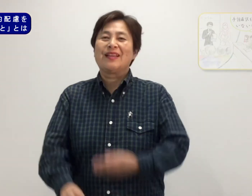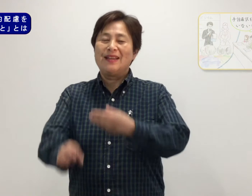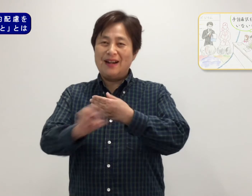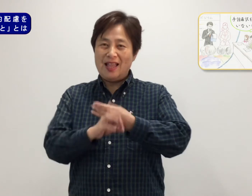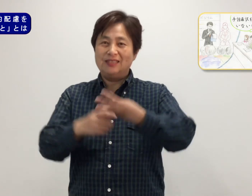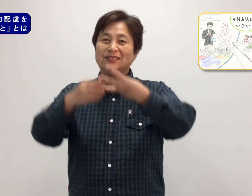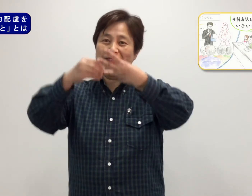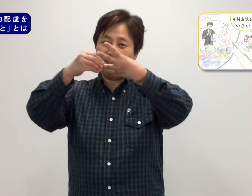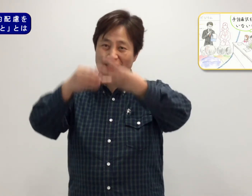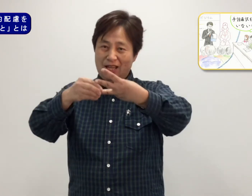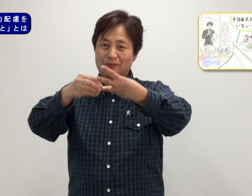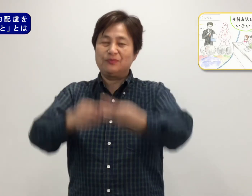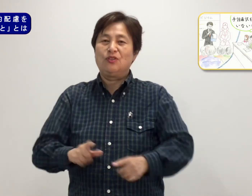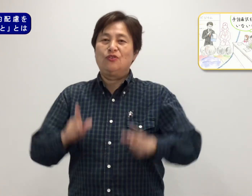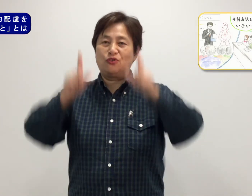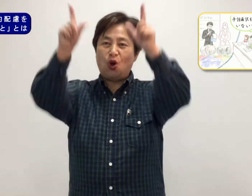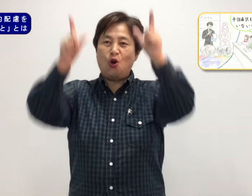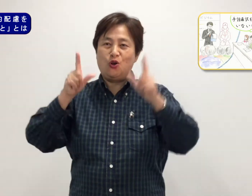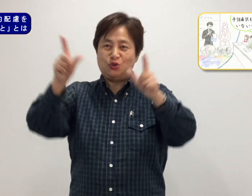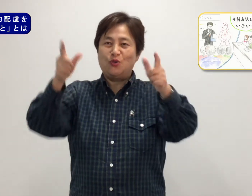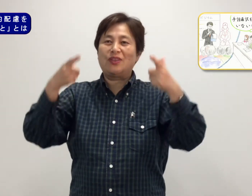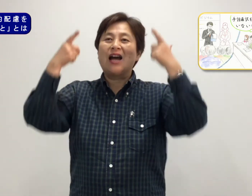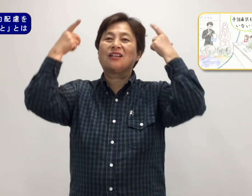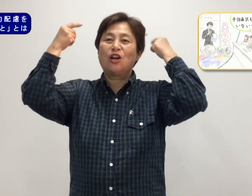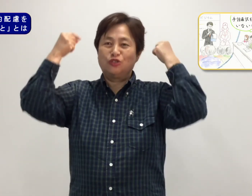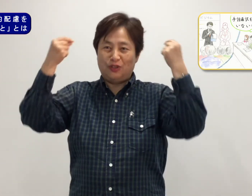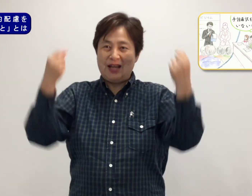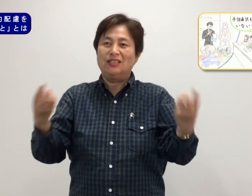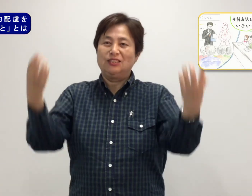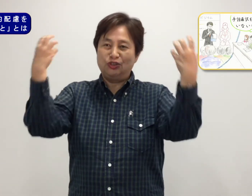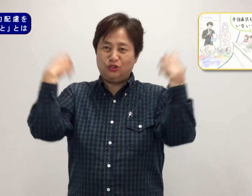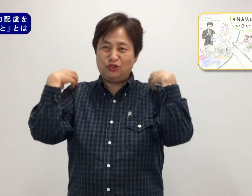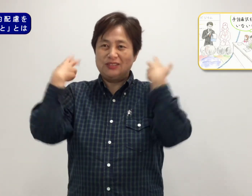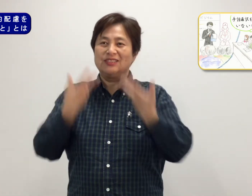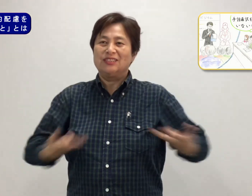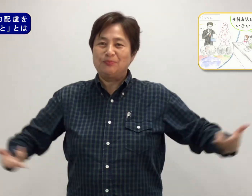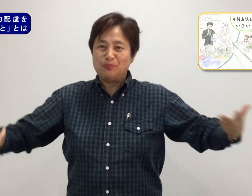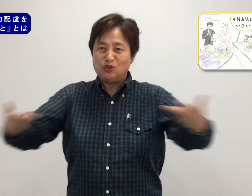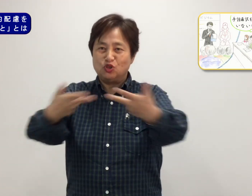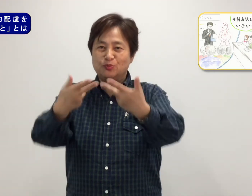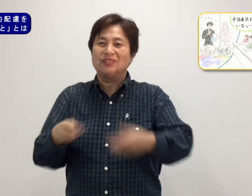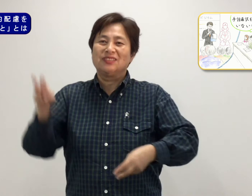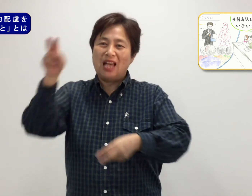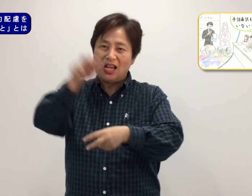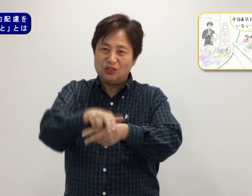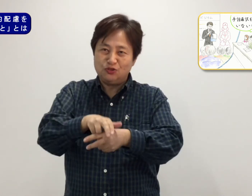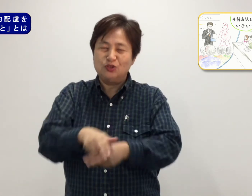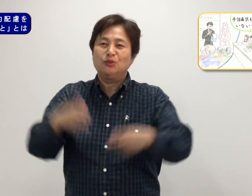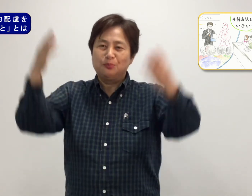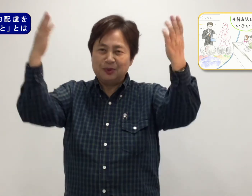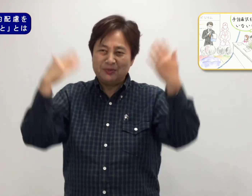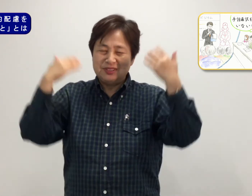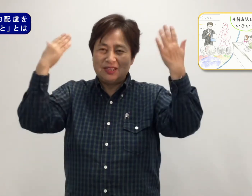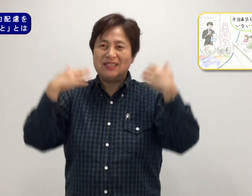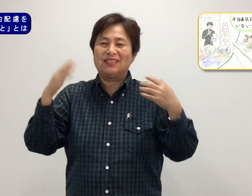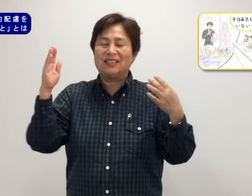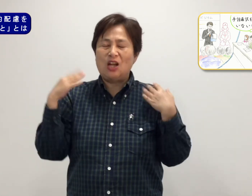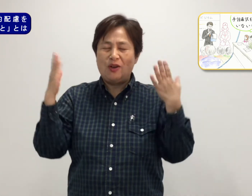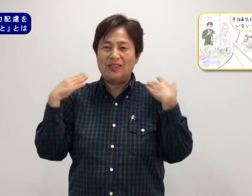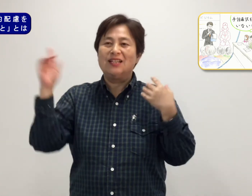米資産東京大学主催のシンポジウムに参加する聴覚障害のある人